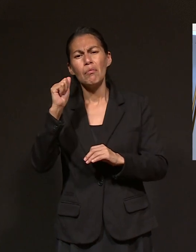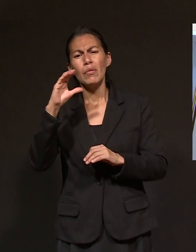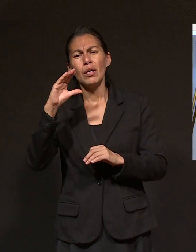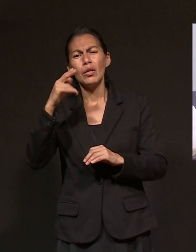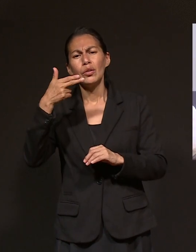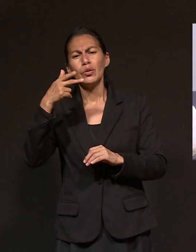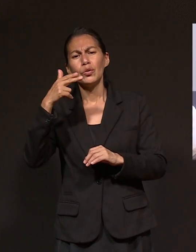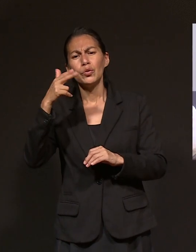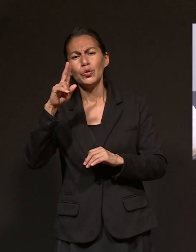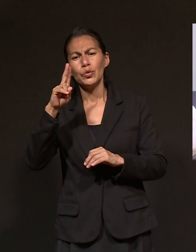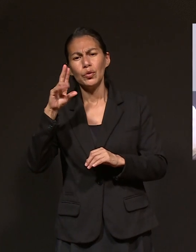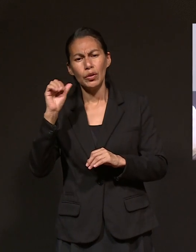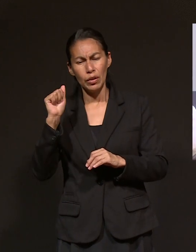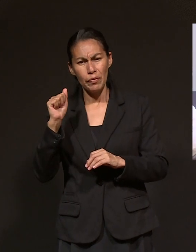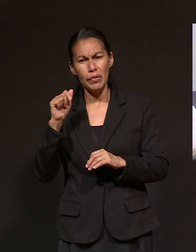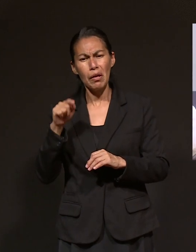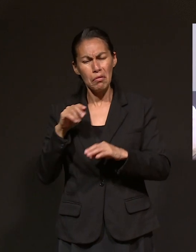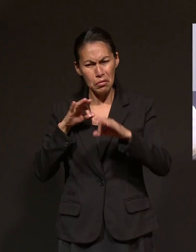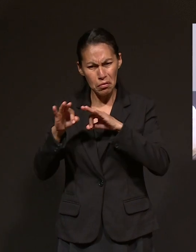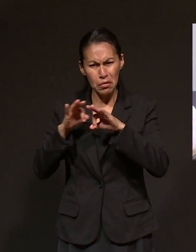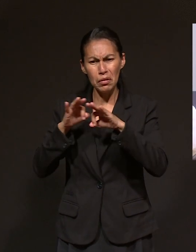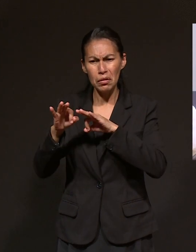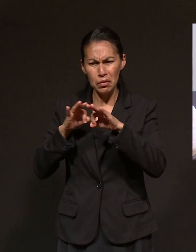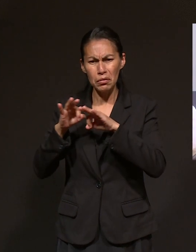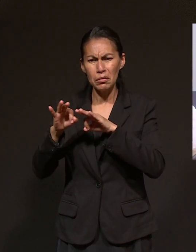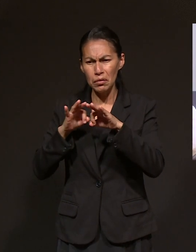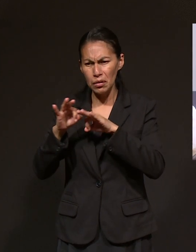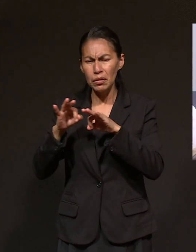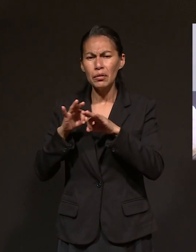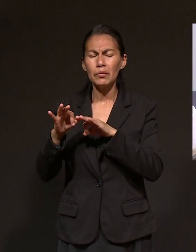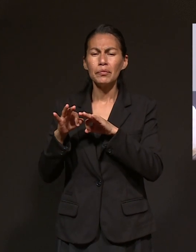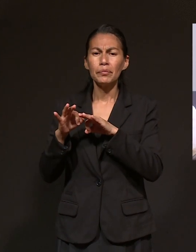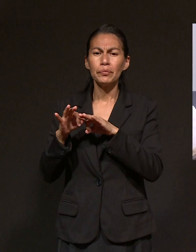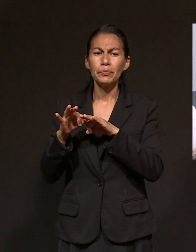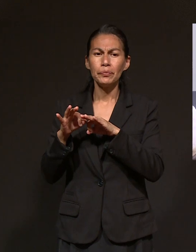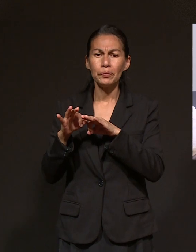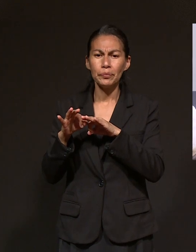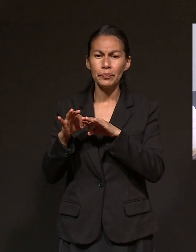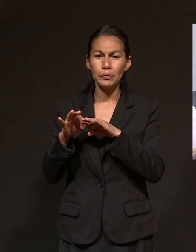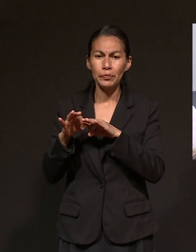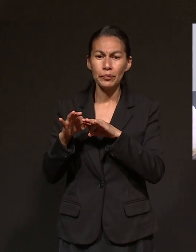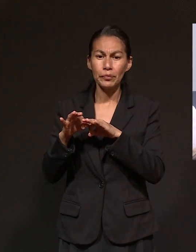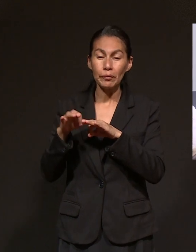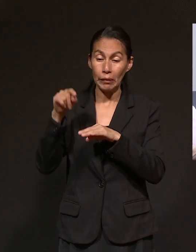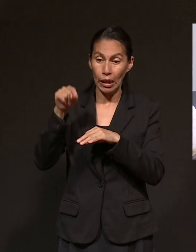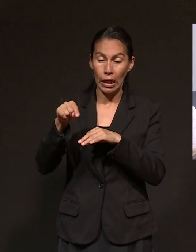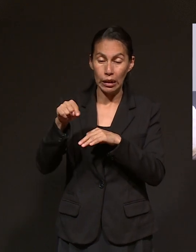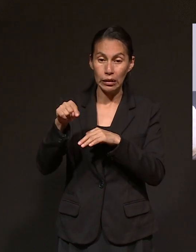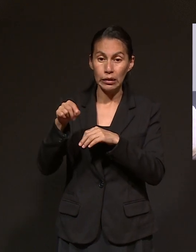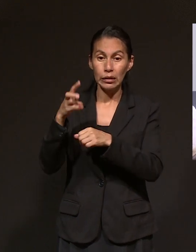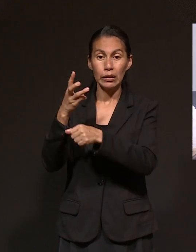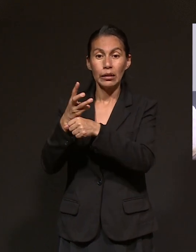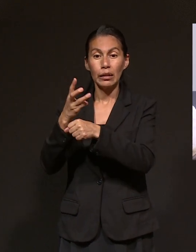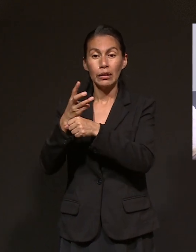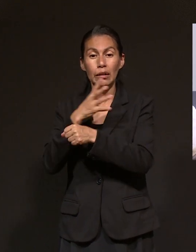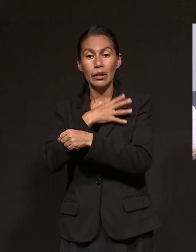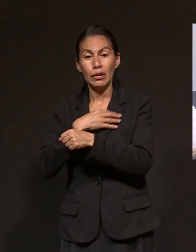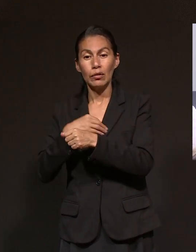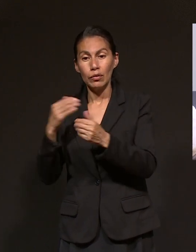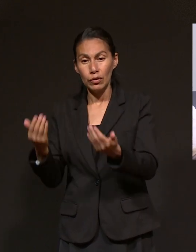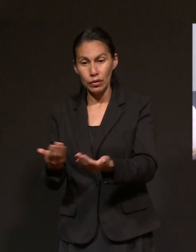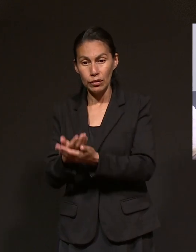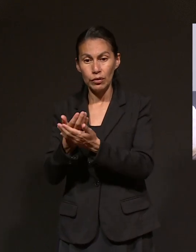Y ahí estuvimos trabajando, mi esposa y yo. Y al llegar a Pachuca, tuvimos